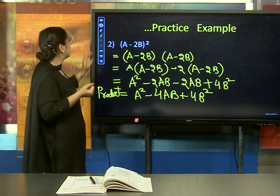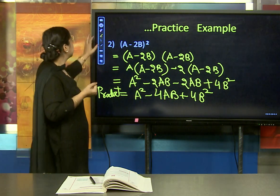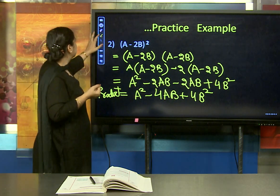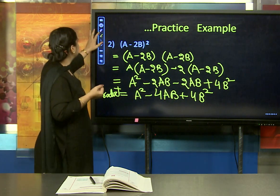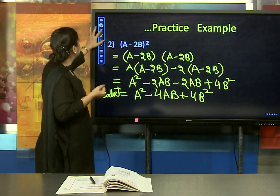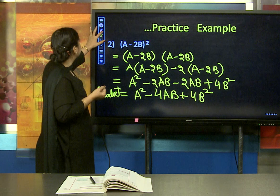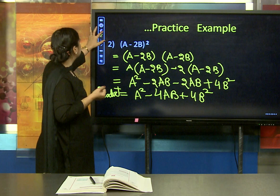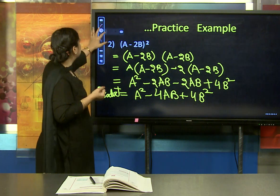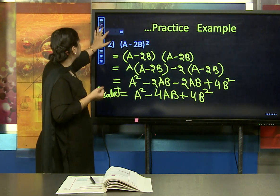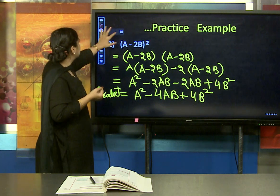हैं।